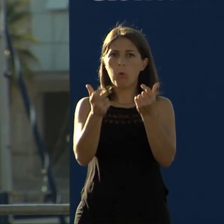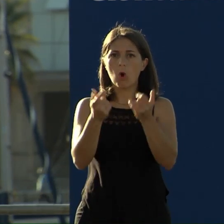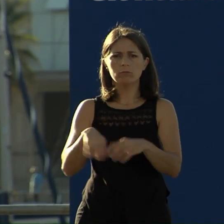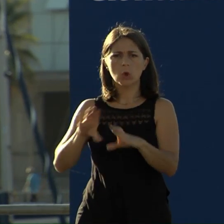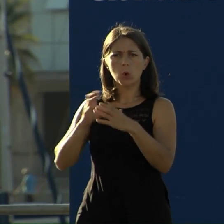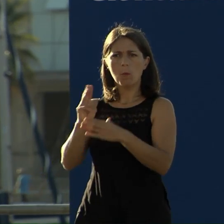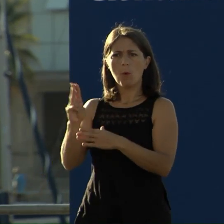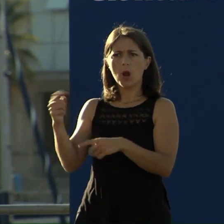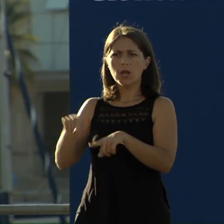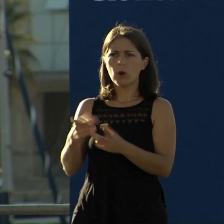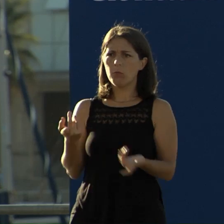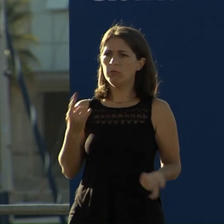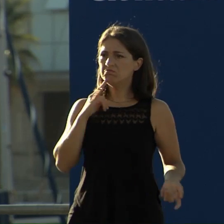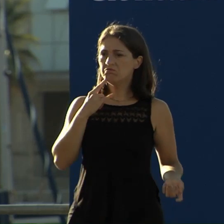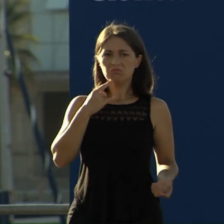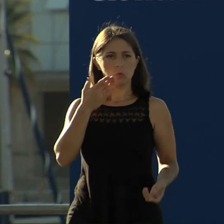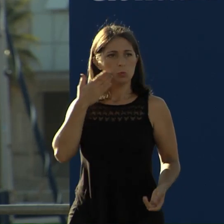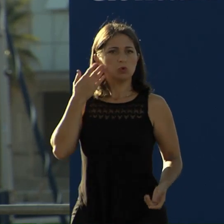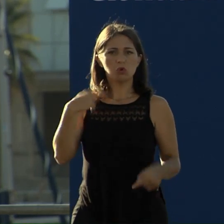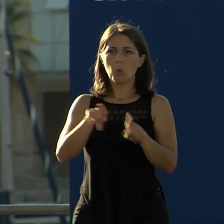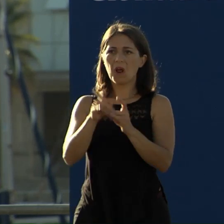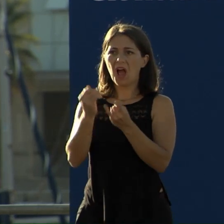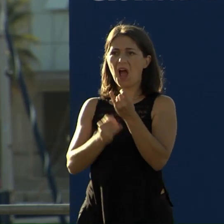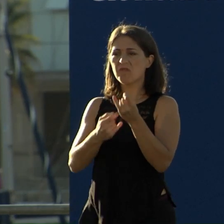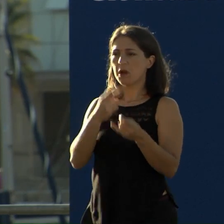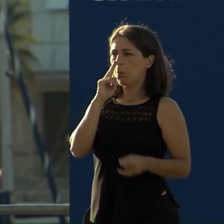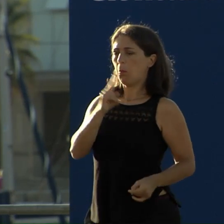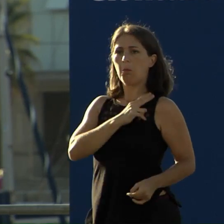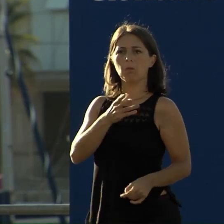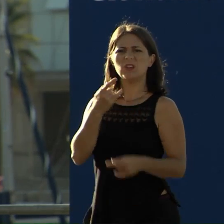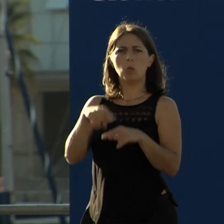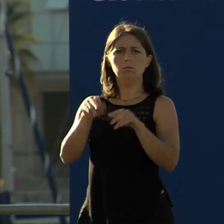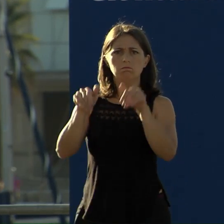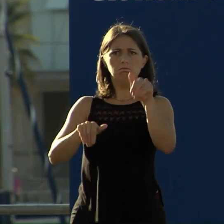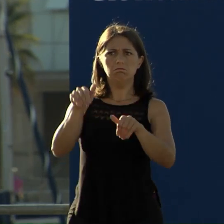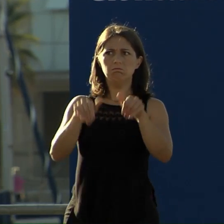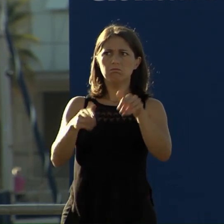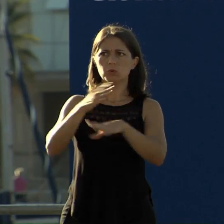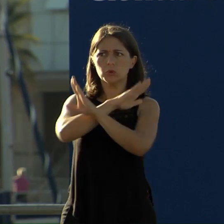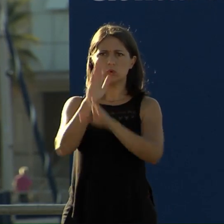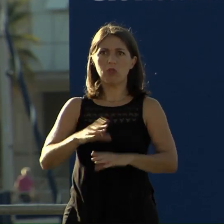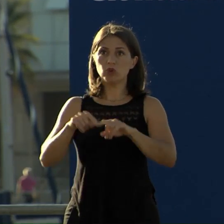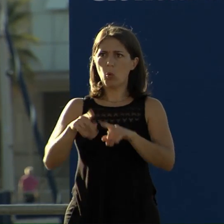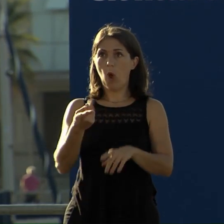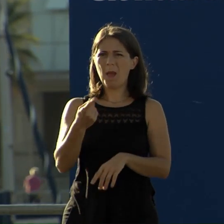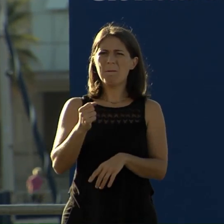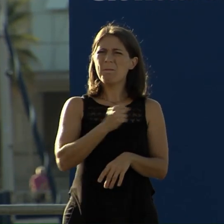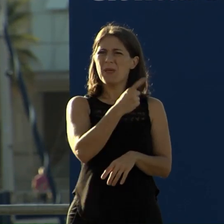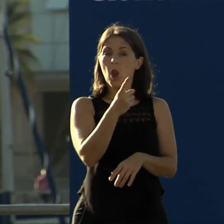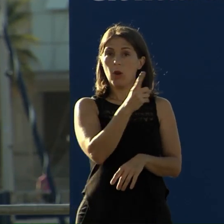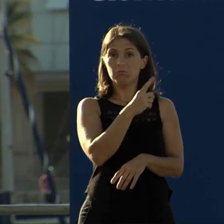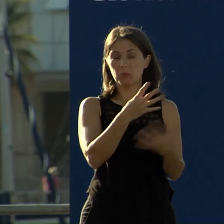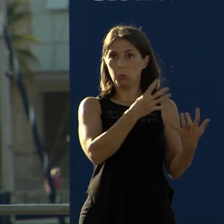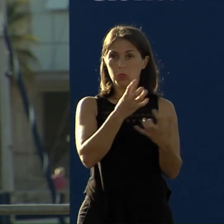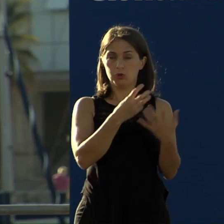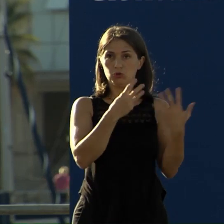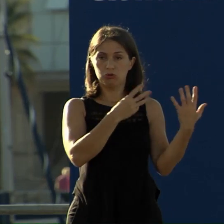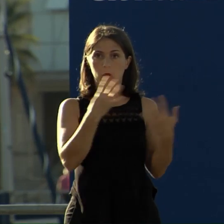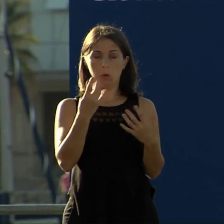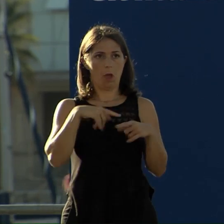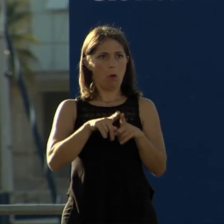Partido Popular saca pecho. Saca pecho cuando tienen resultados electorales equivalentes a los de 1989. El